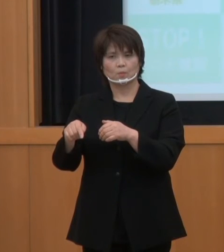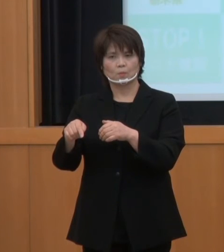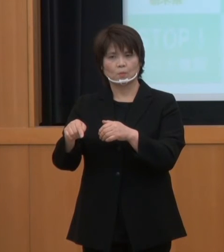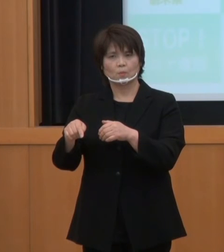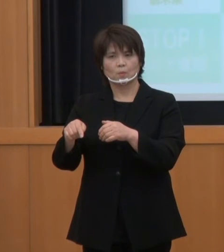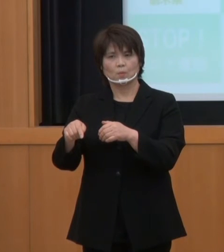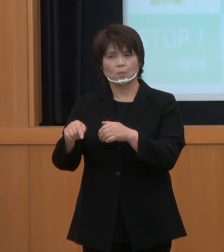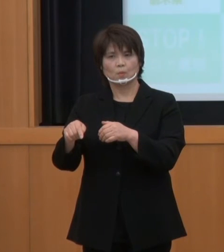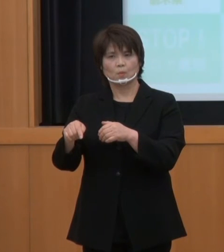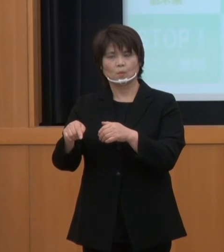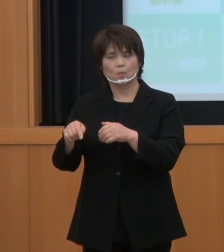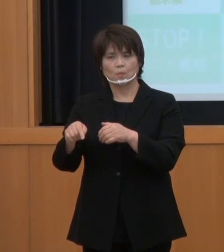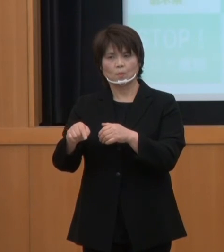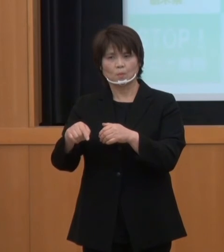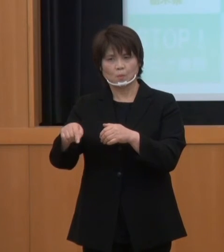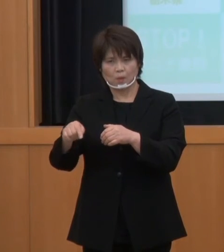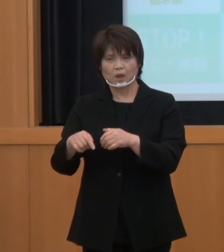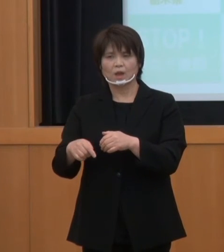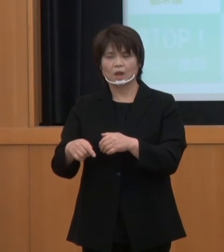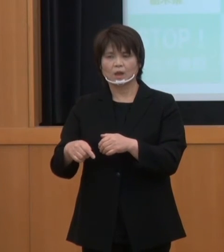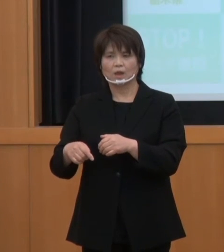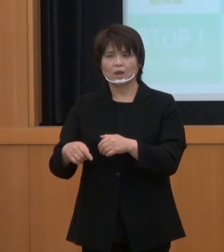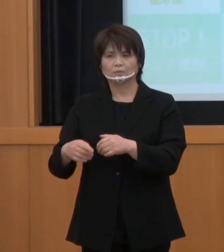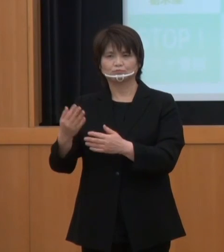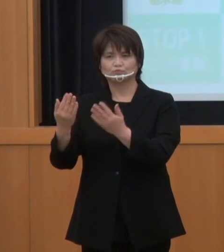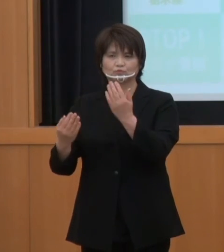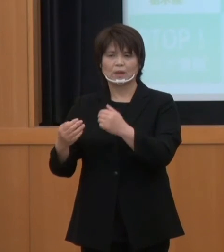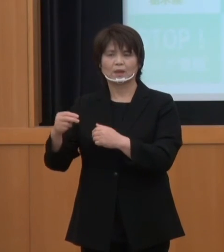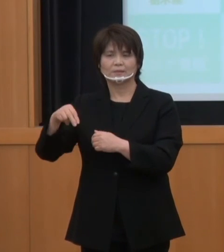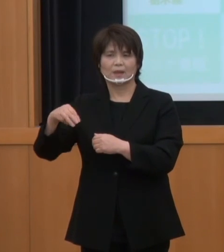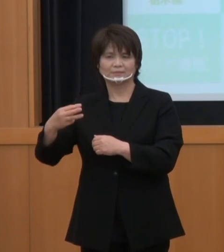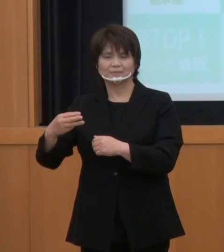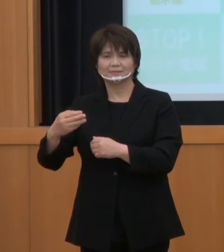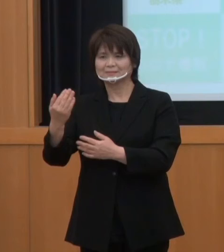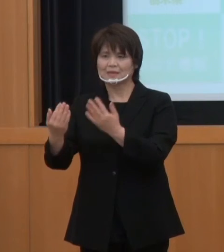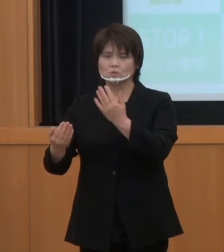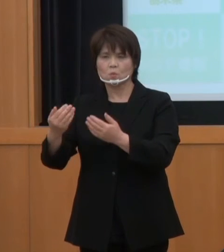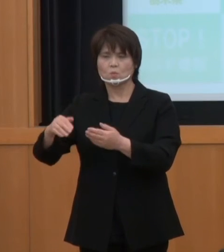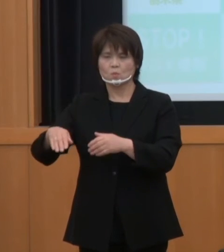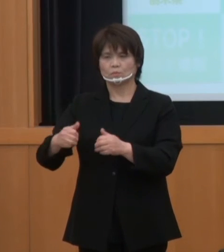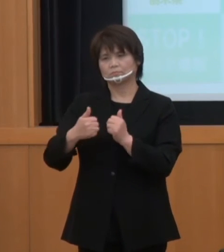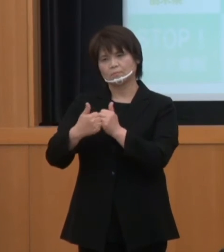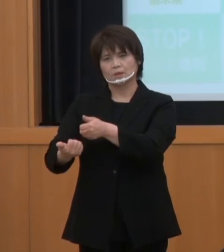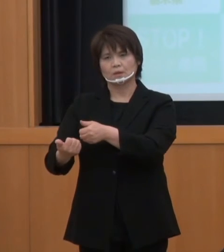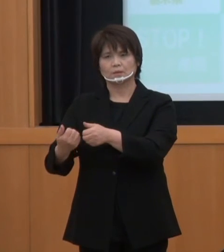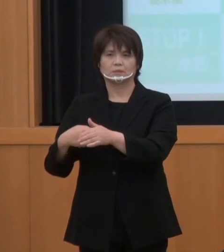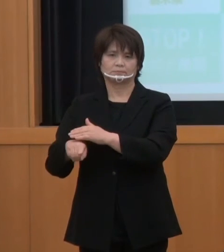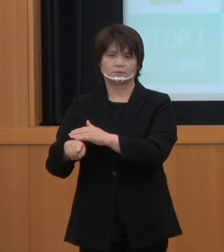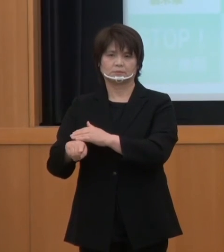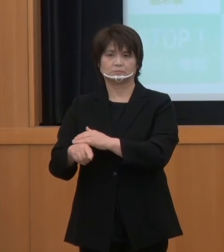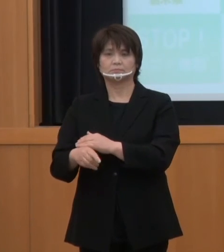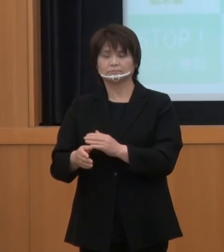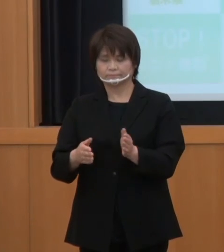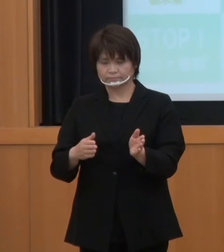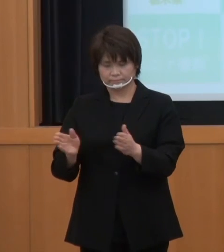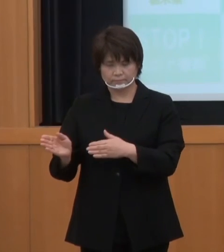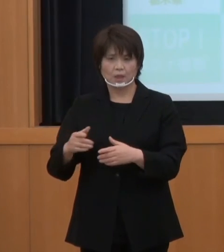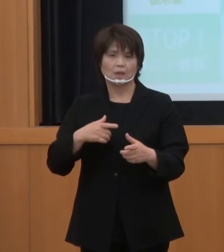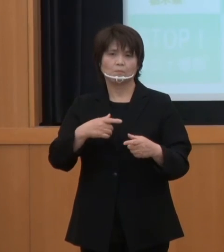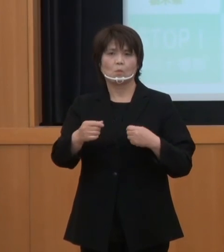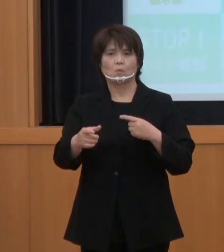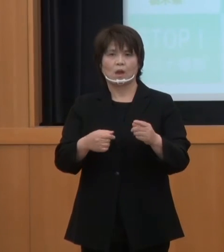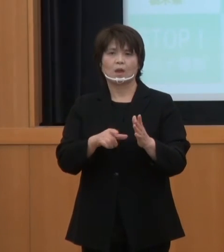組織選挙が草の根選挙を上回ったと、こういうことが数字に表れた。一方、真岡につきまし